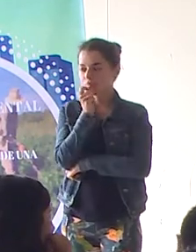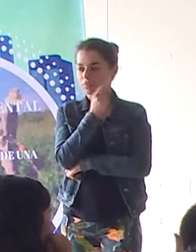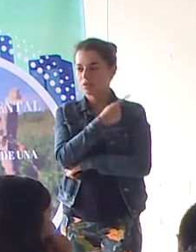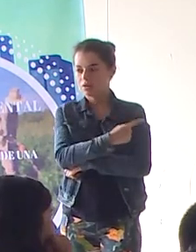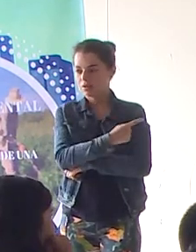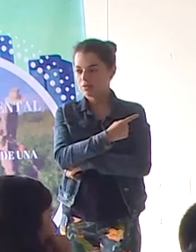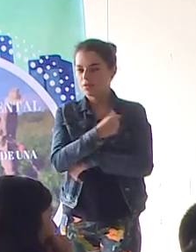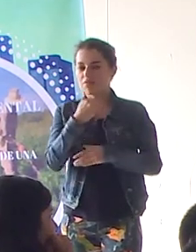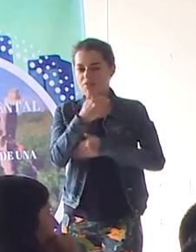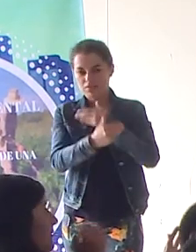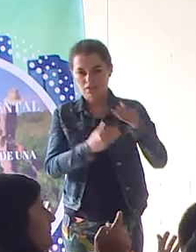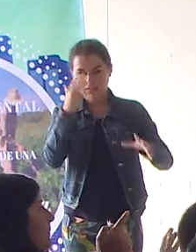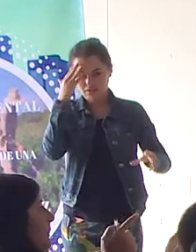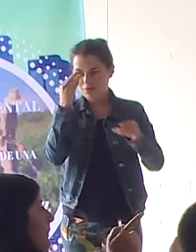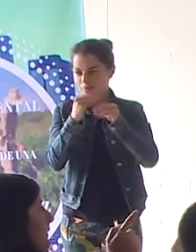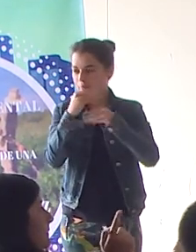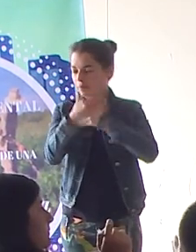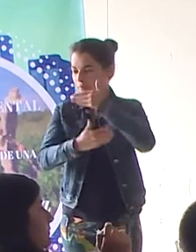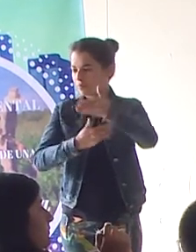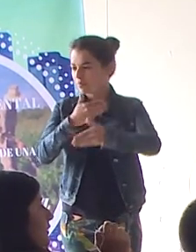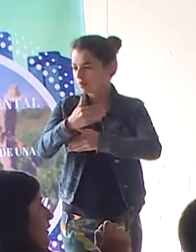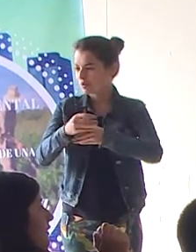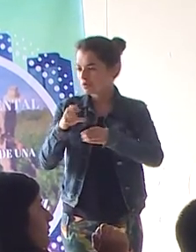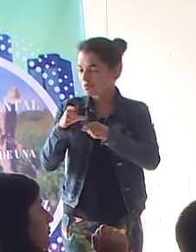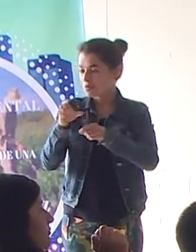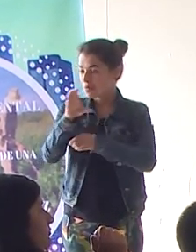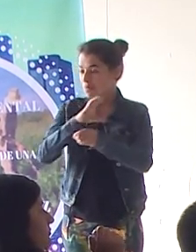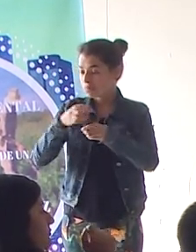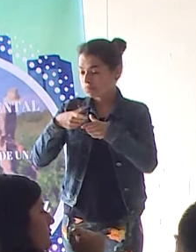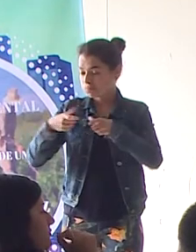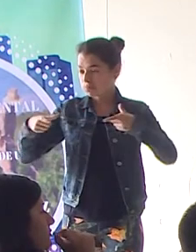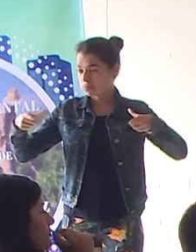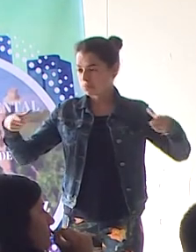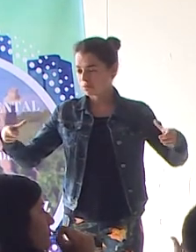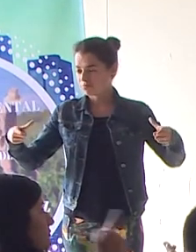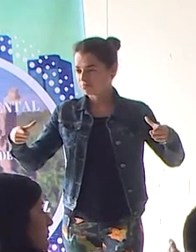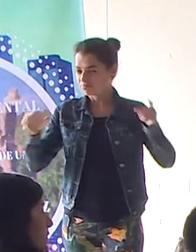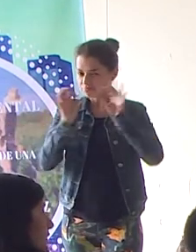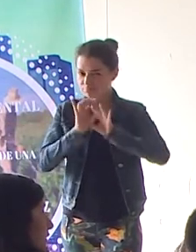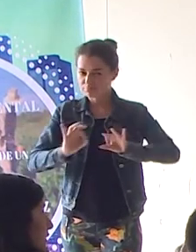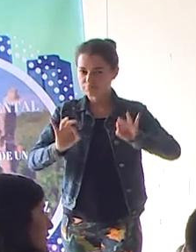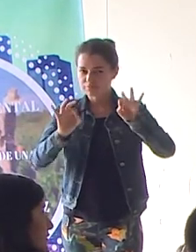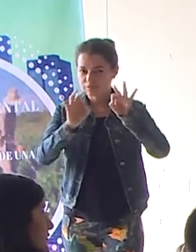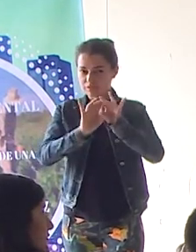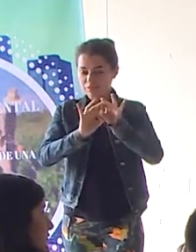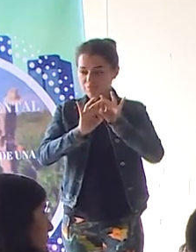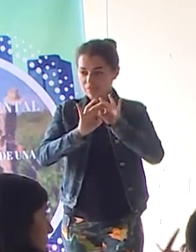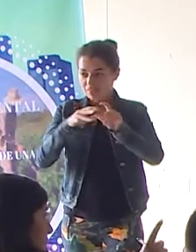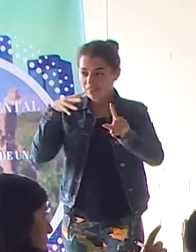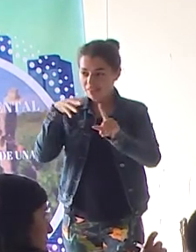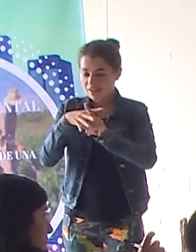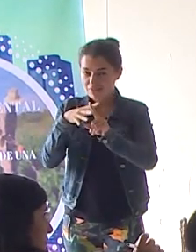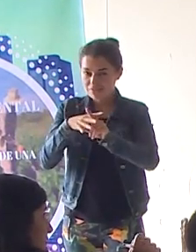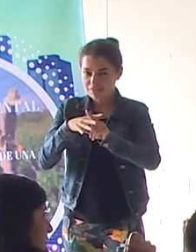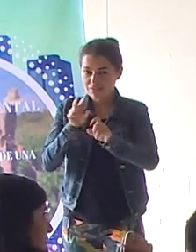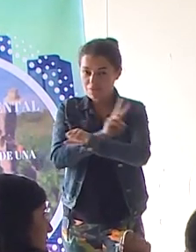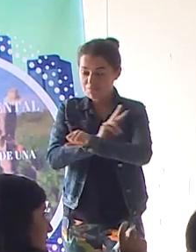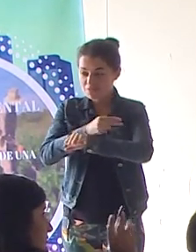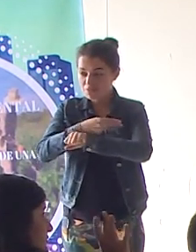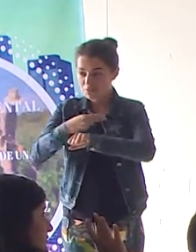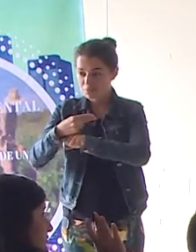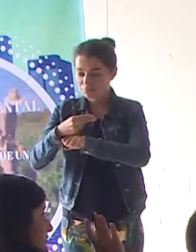procesos de urbanismo y que se está dando en la ciudad es de vital importancia que se tenga que intervenir esta parte